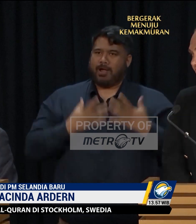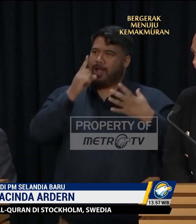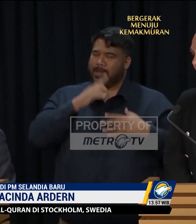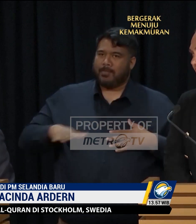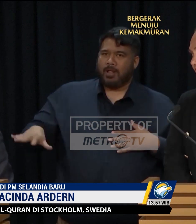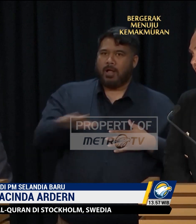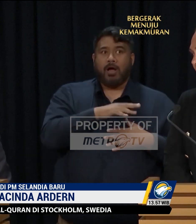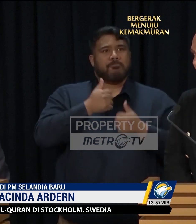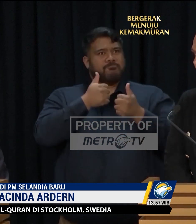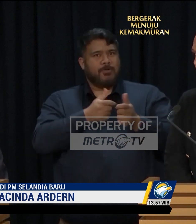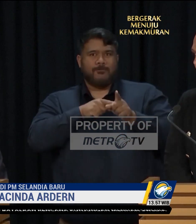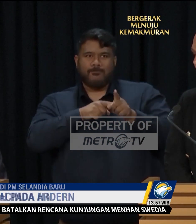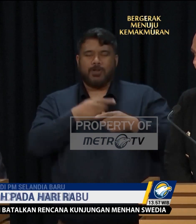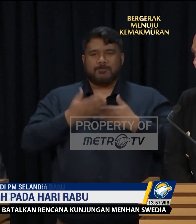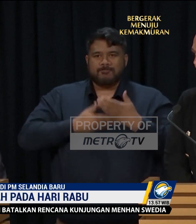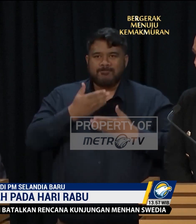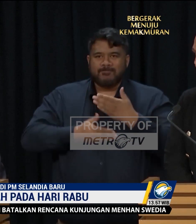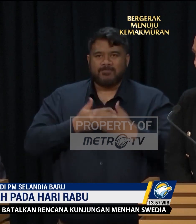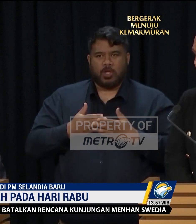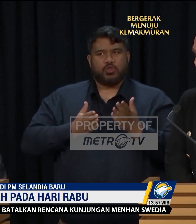pada hari Rabu mendatang